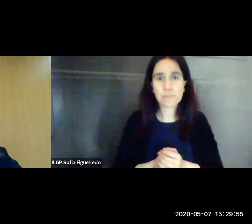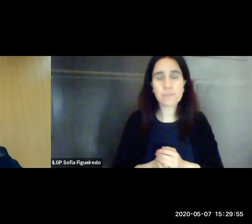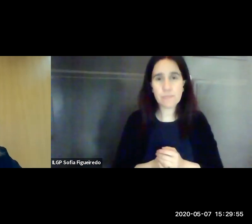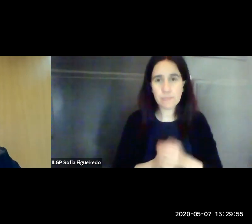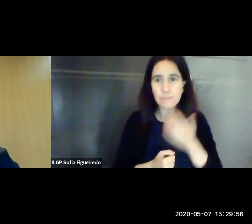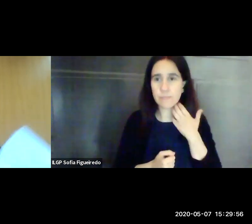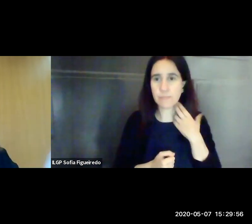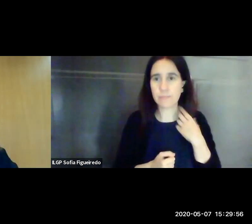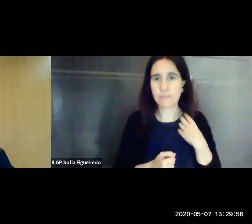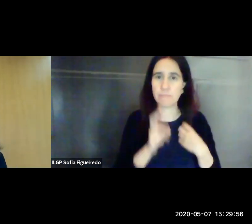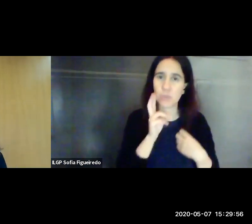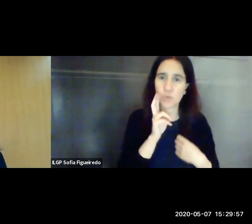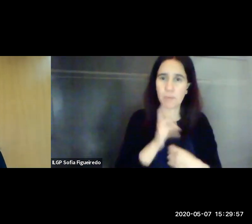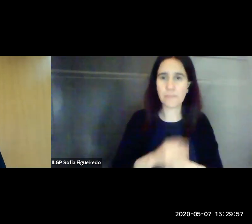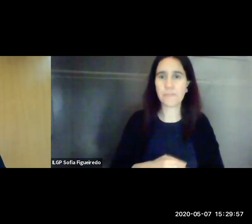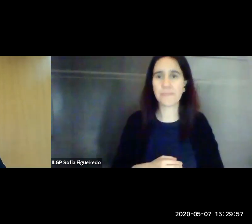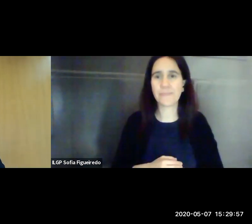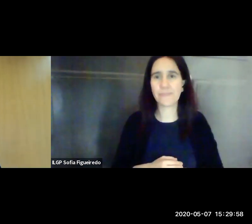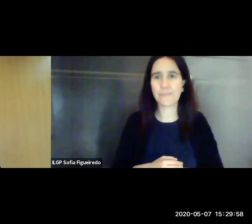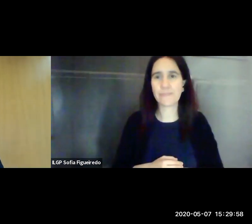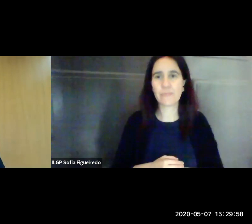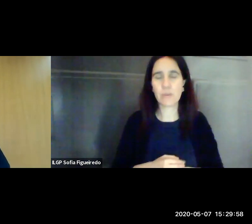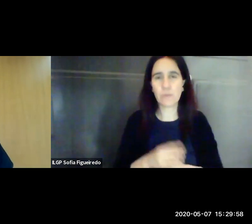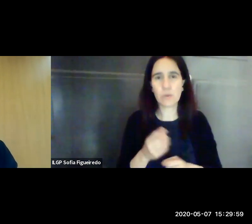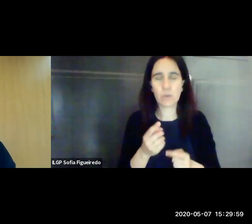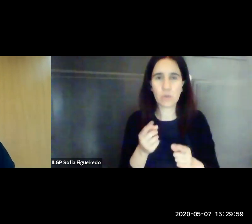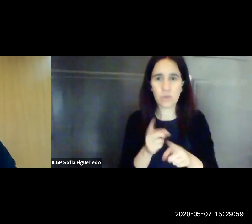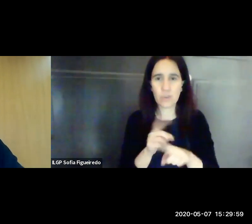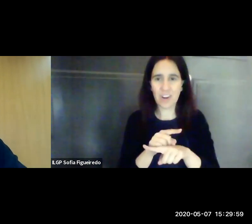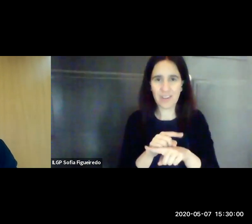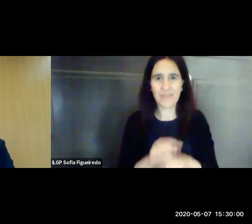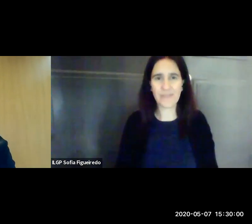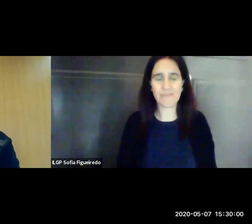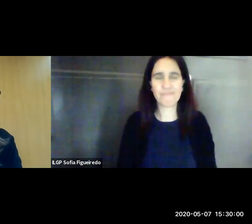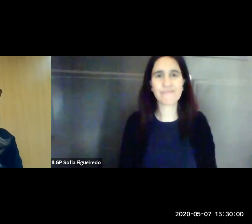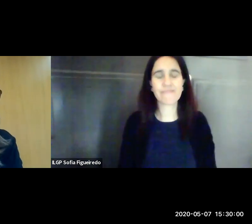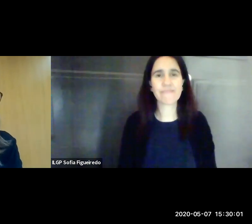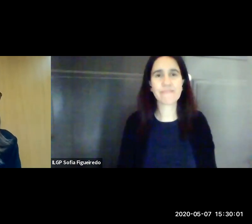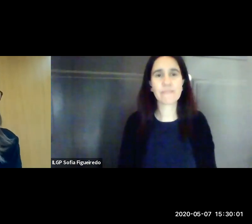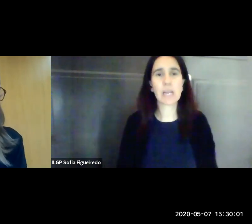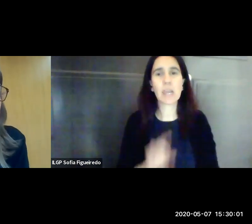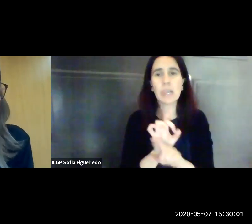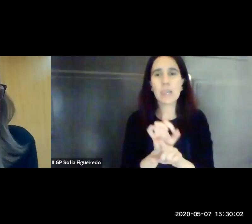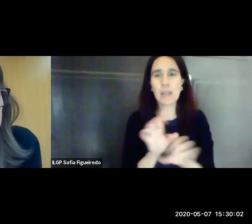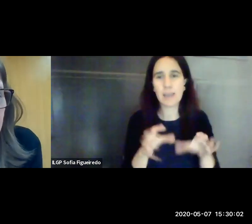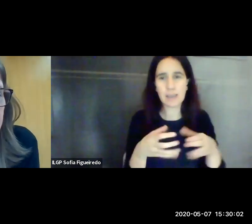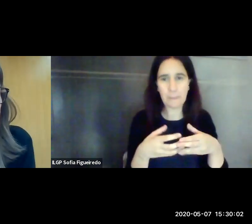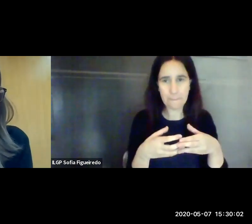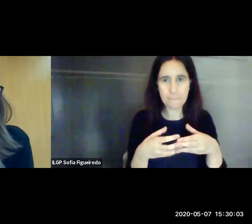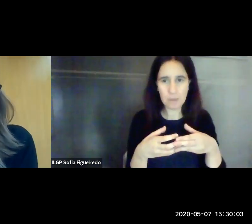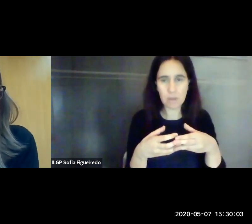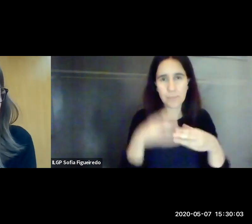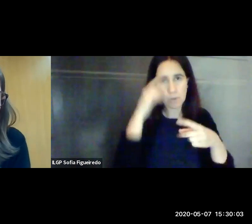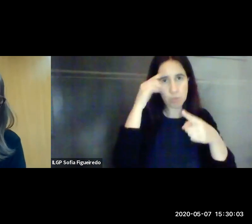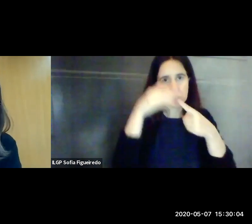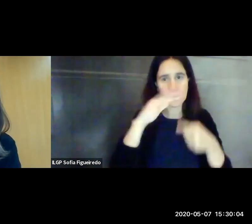relativamente, peço desculpa, houve aqui uma troca, relativamente à equipa e o grande objetivo,